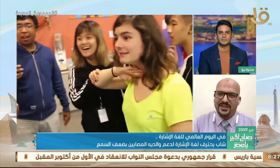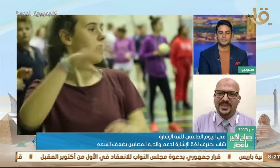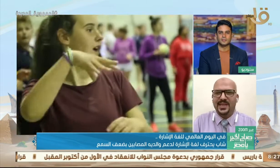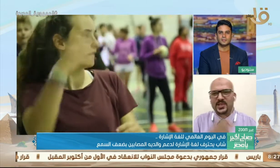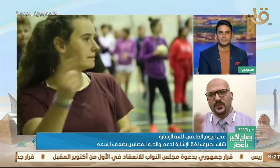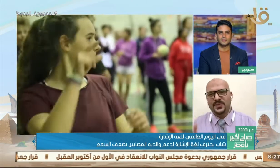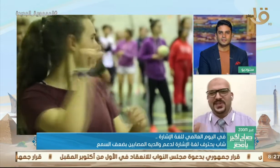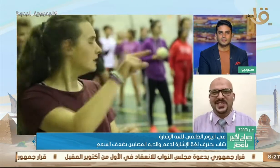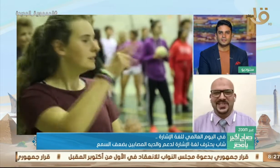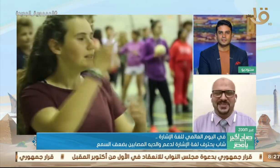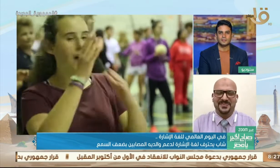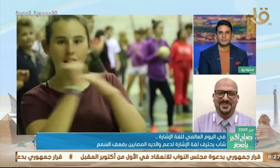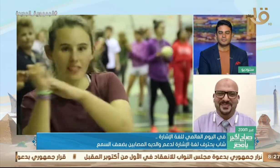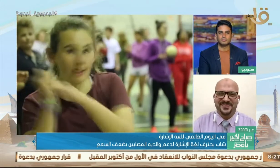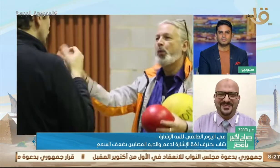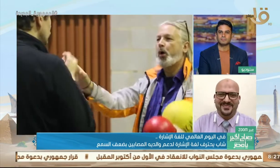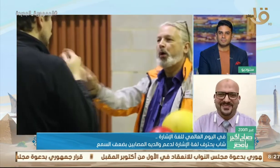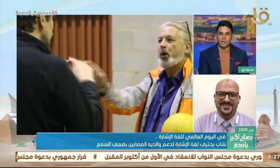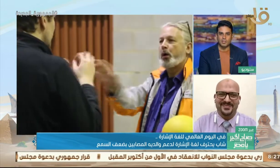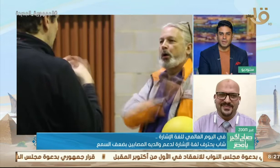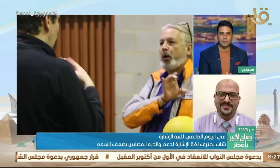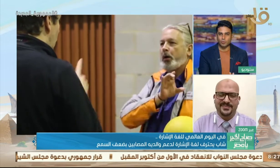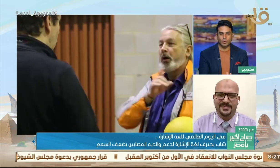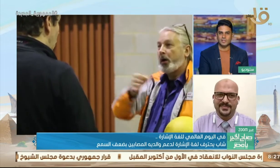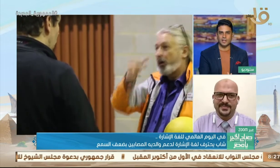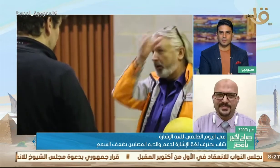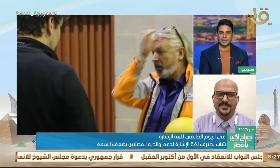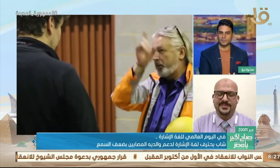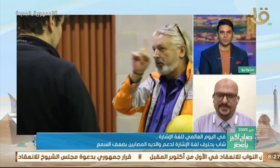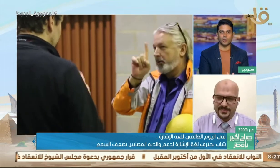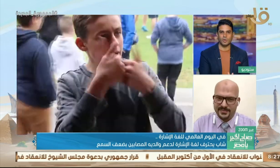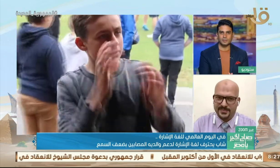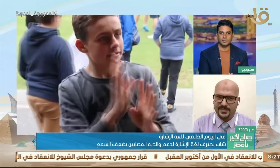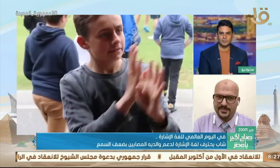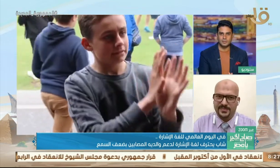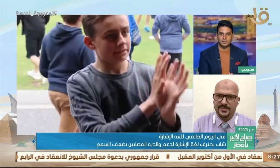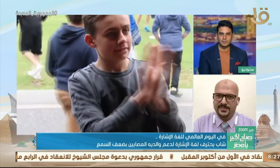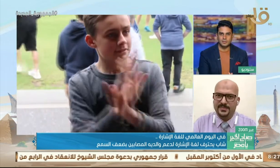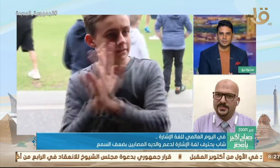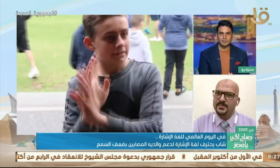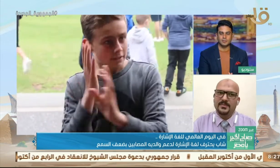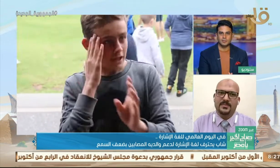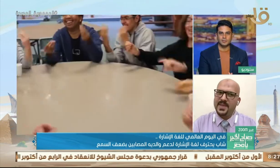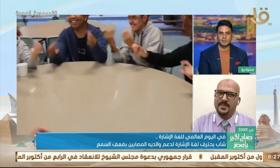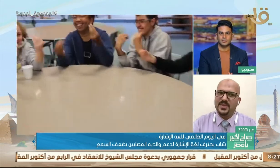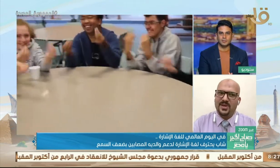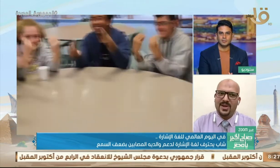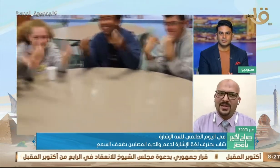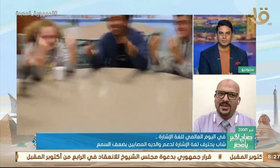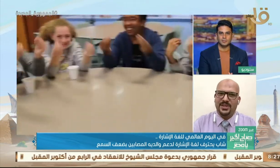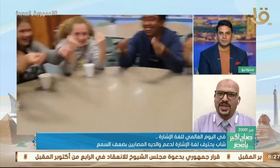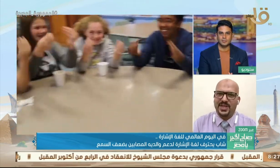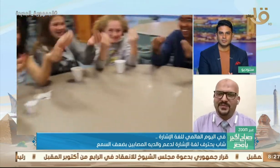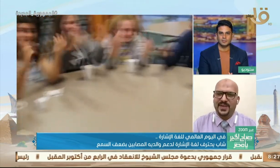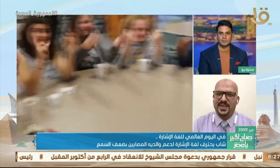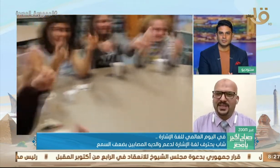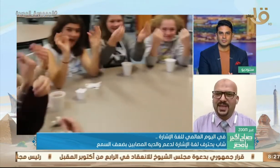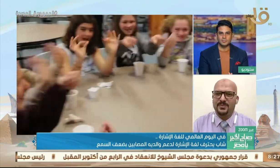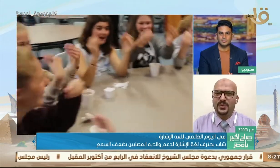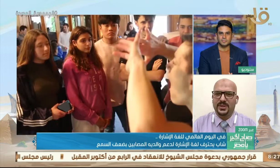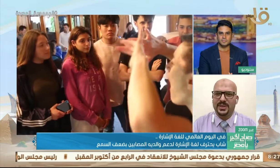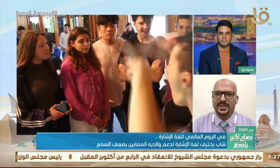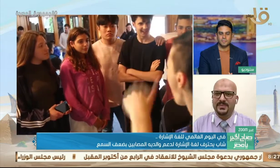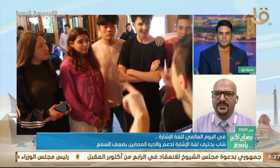دخلت من الاي تي على السوفت سكيلز. عظيم. هل الموضوع كان صعب؟ هل كان فيه معوقات؟ لا بصراحة أنا يعني شايف